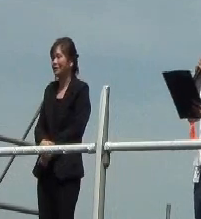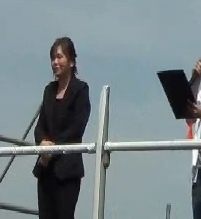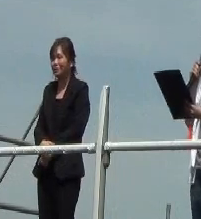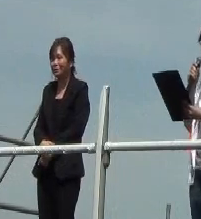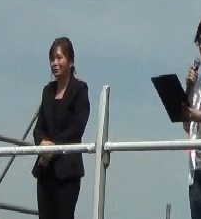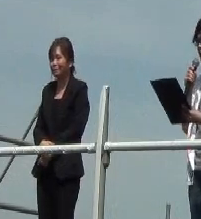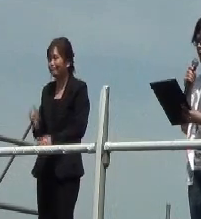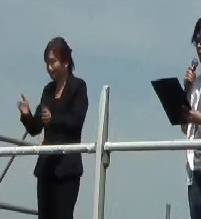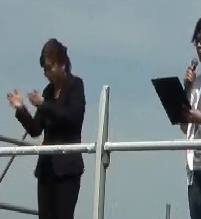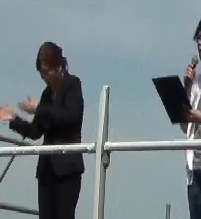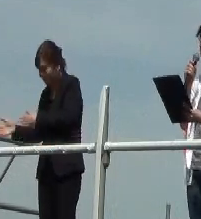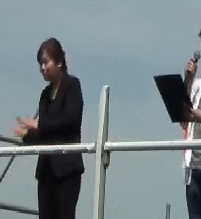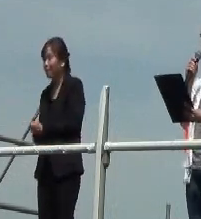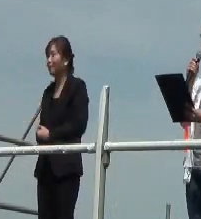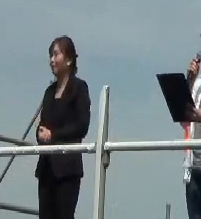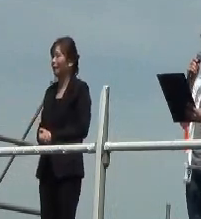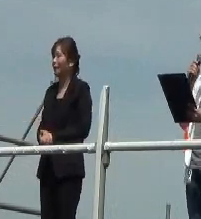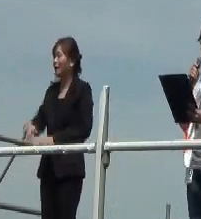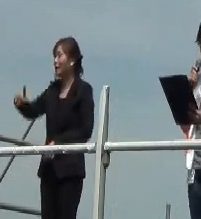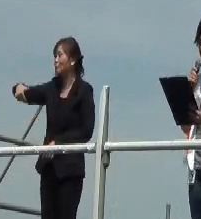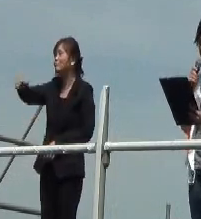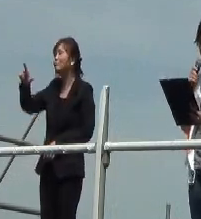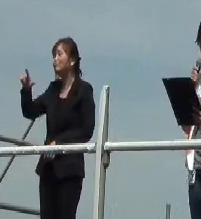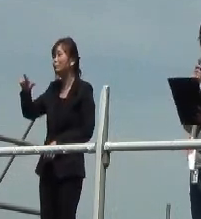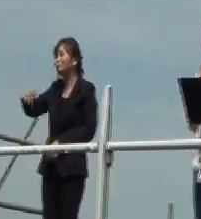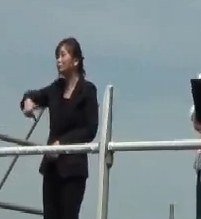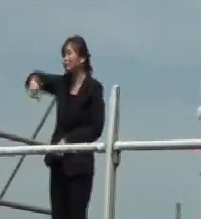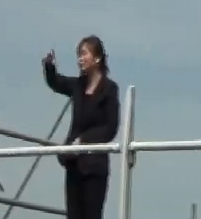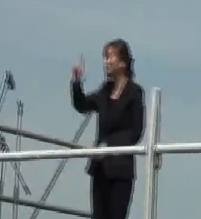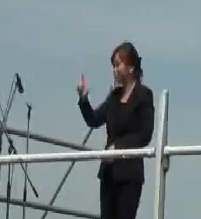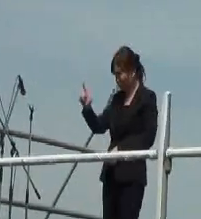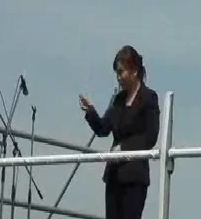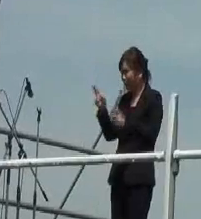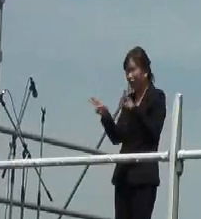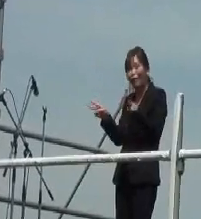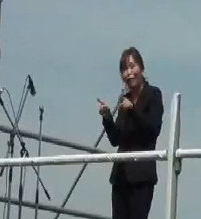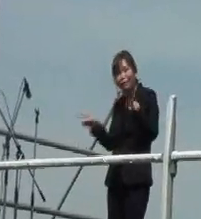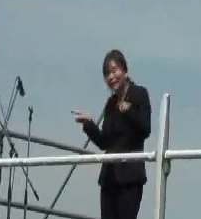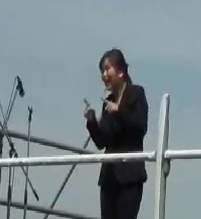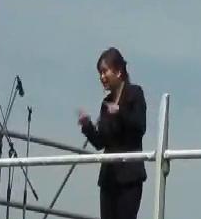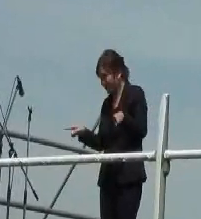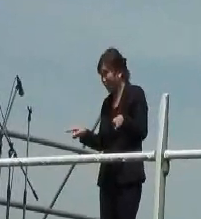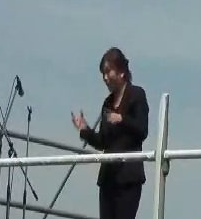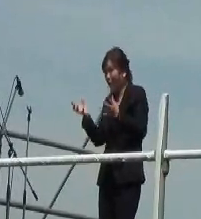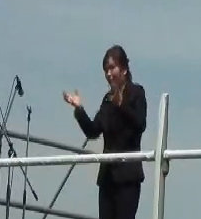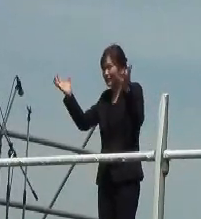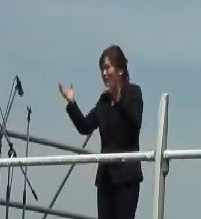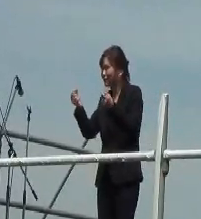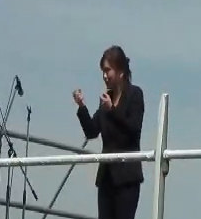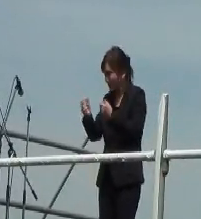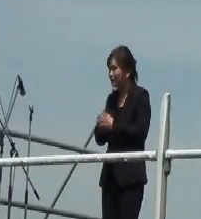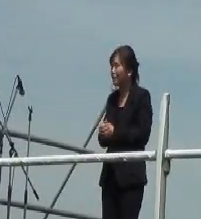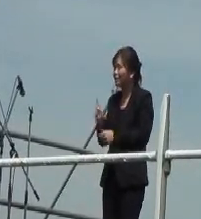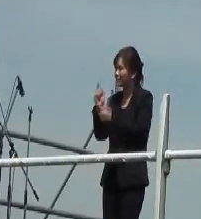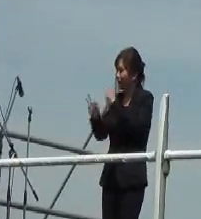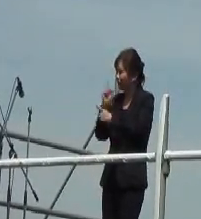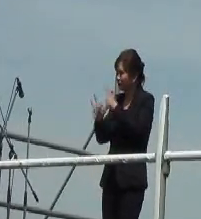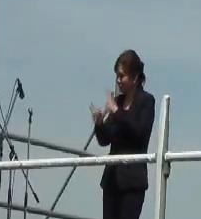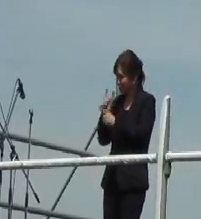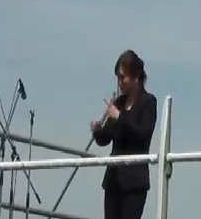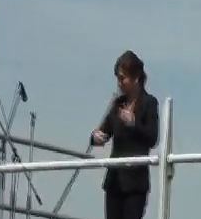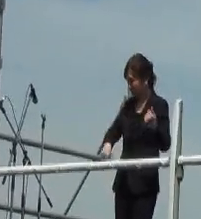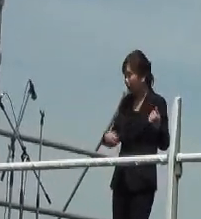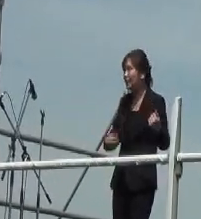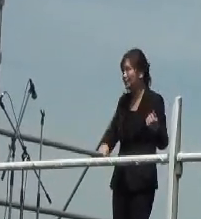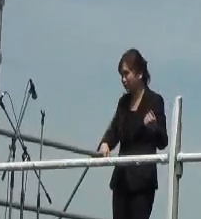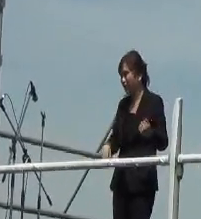はい、それでは、プレコンサート大変、盛り上がりましたね。太鼓に三振、しっとりと歌で最